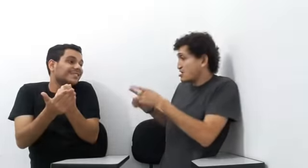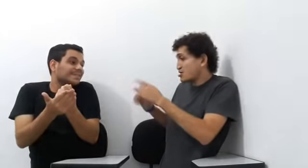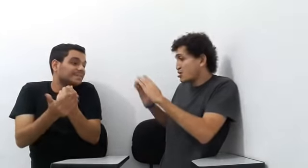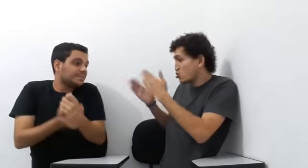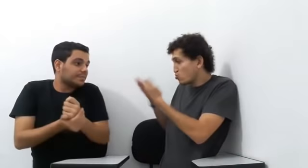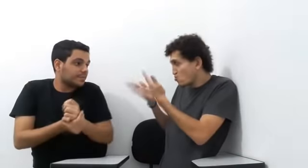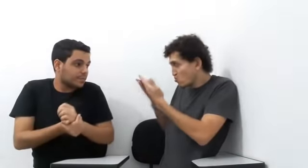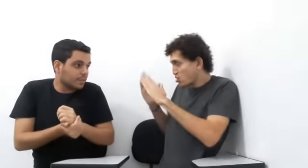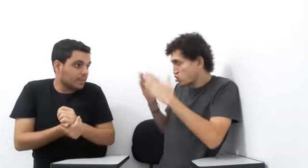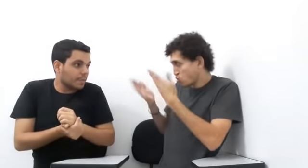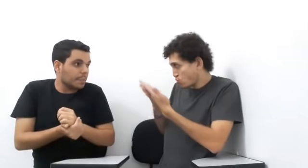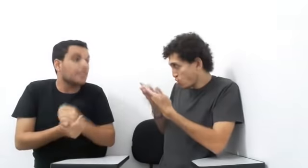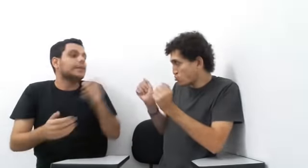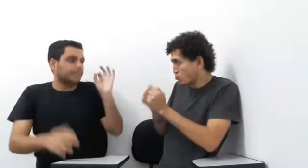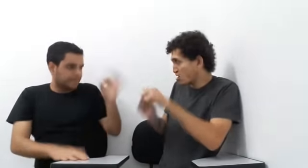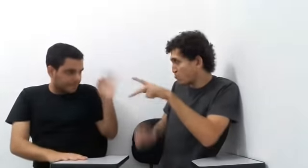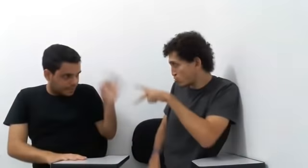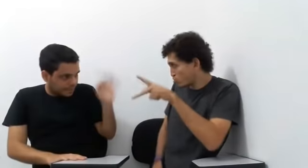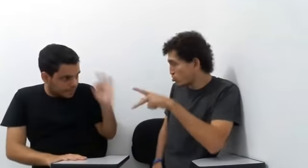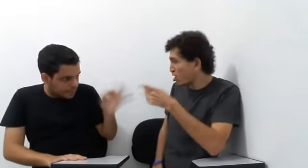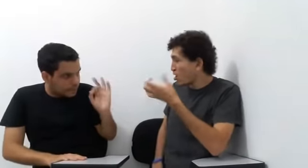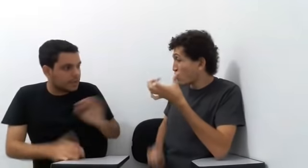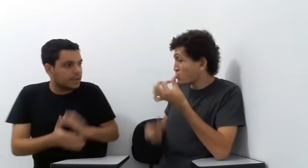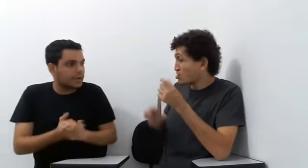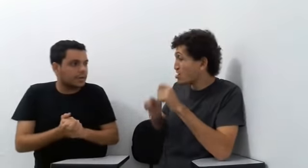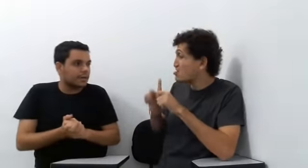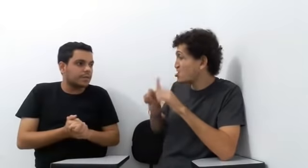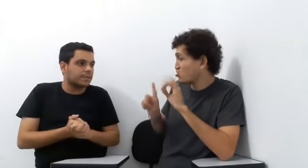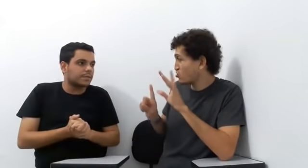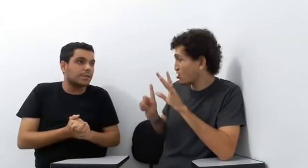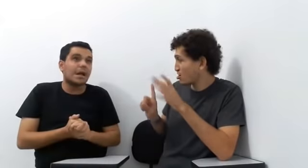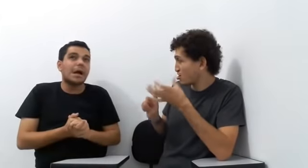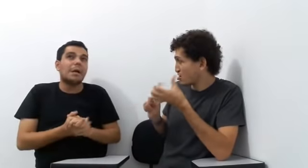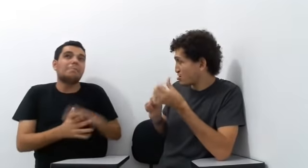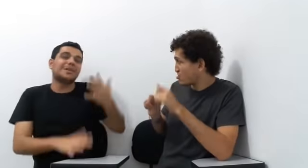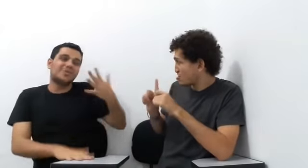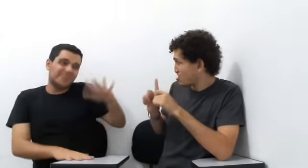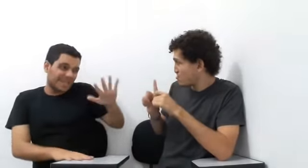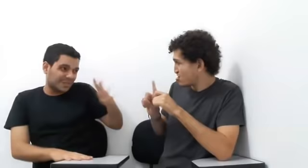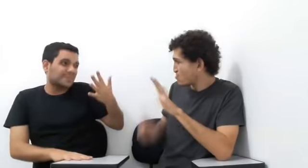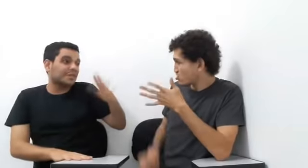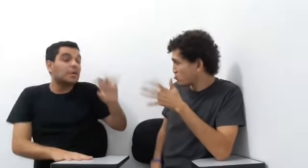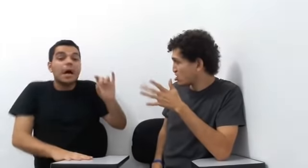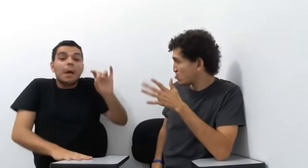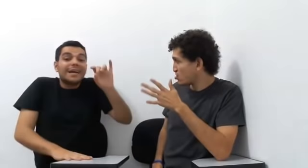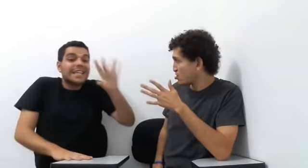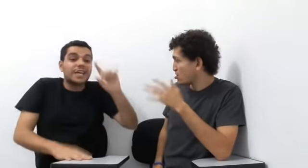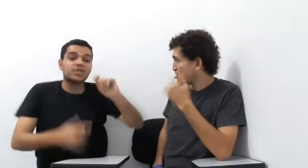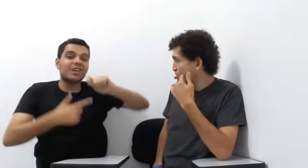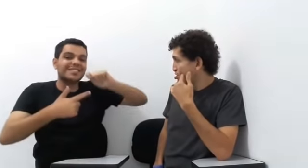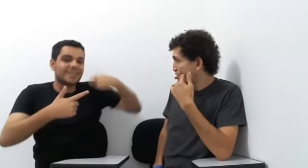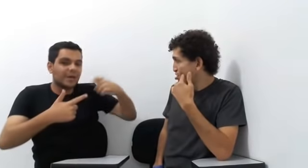Você estudou na escola, na professora, foi uns 6 meses só? Mais ou menos. Mas era só sinal,